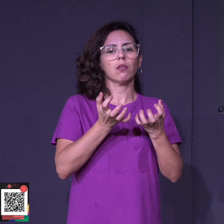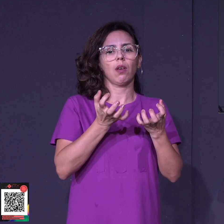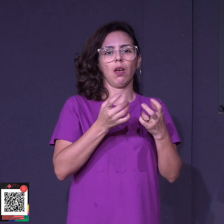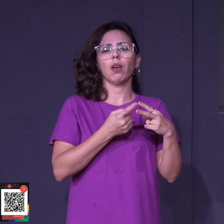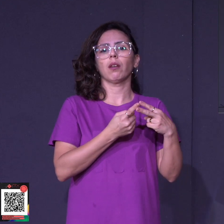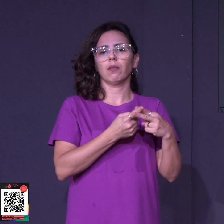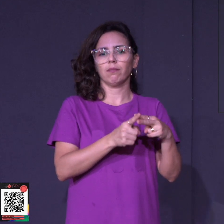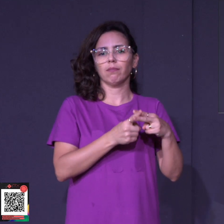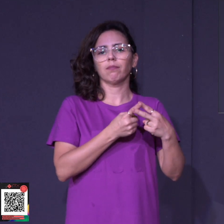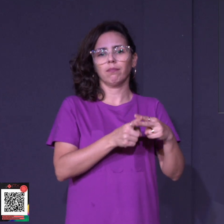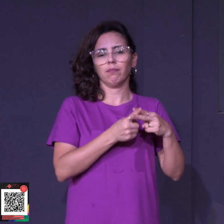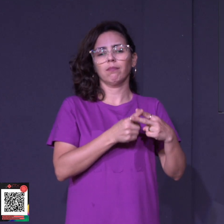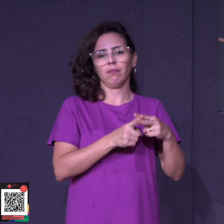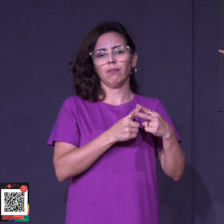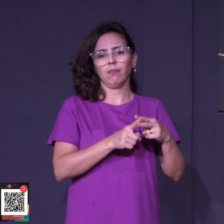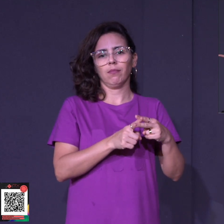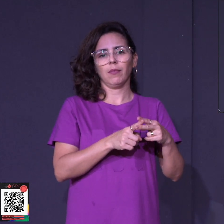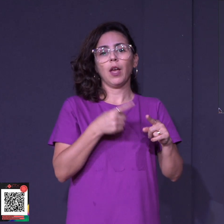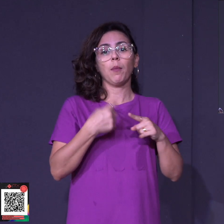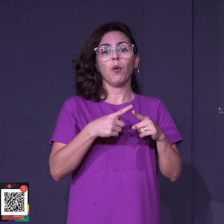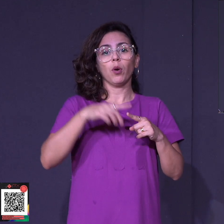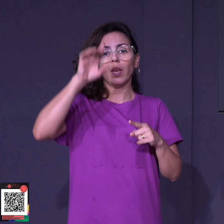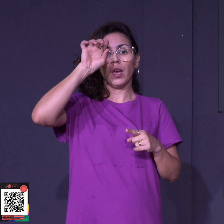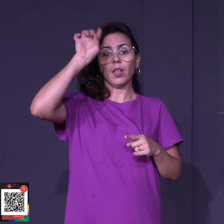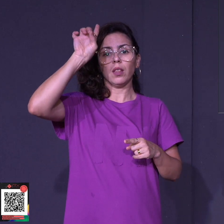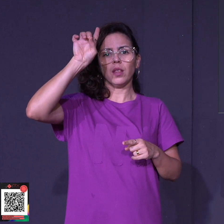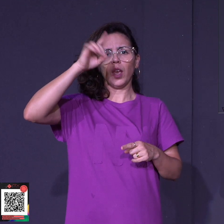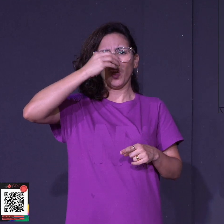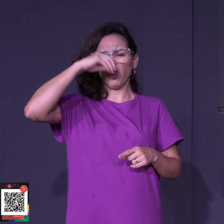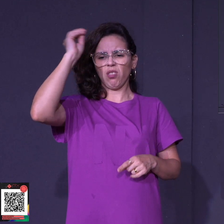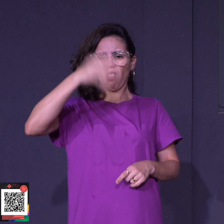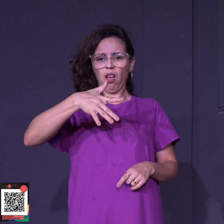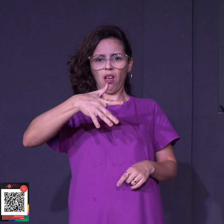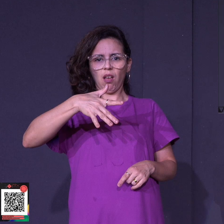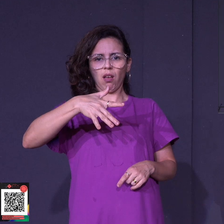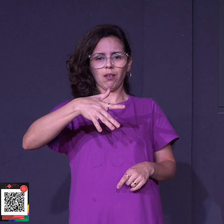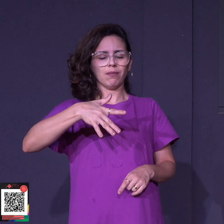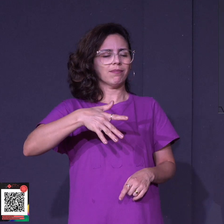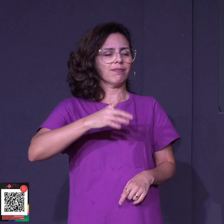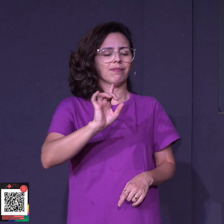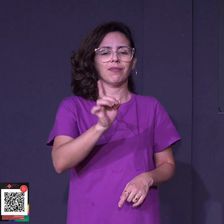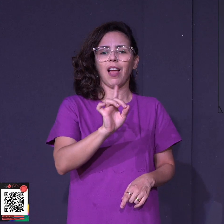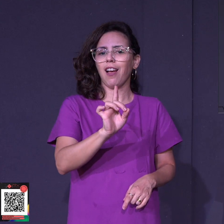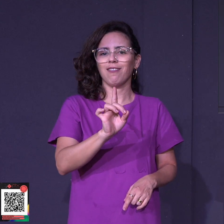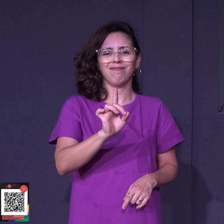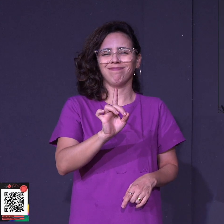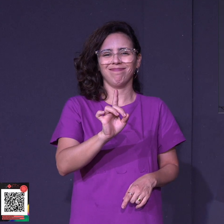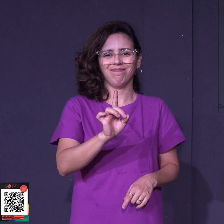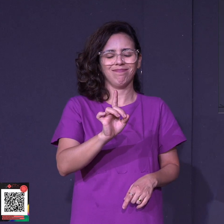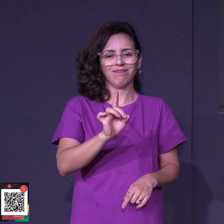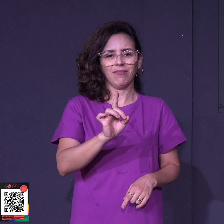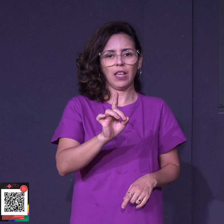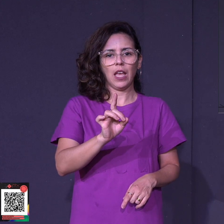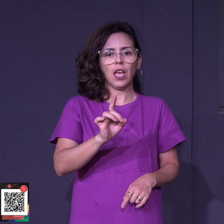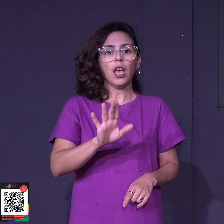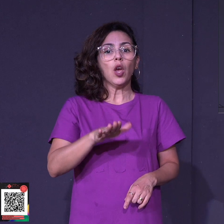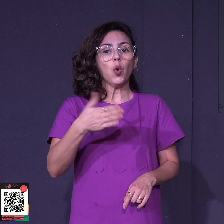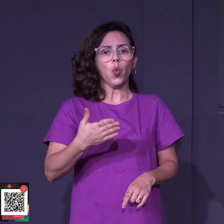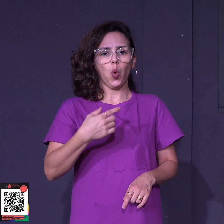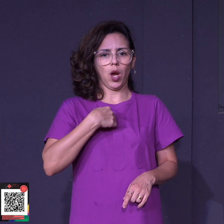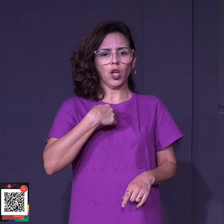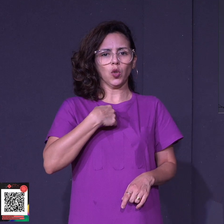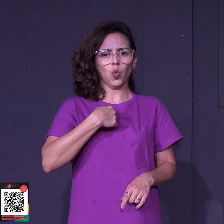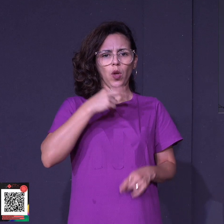Porque Ele não desiste nem do ofendido, nem do ofensor. É essa visão que a gente não tem. Eu me vejo apenas como